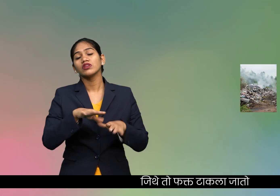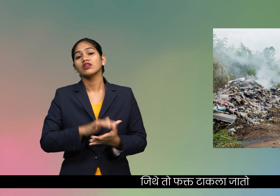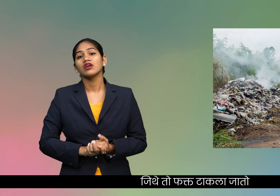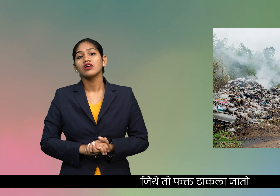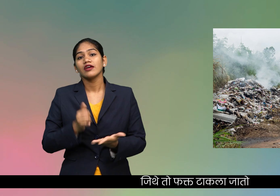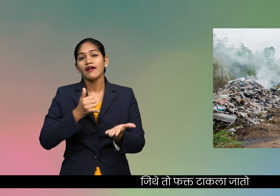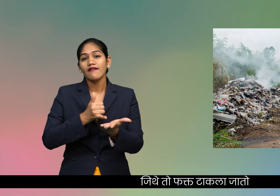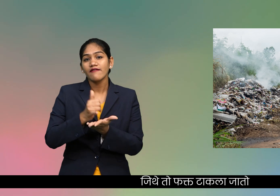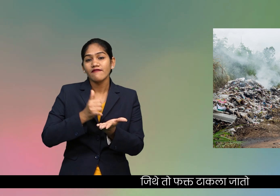जेथे तो फक्त टाकला जातो